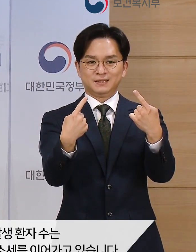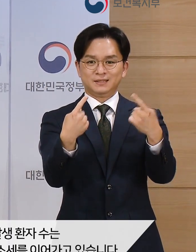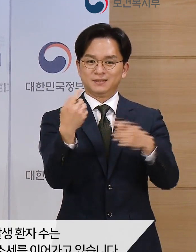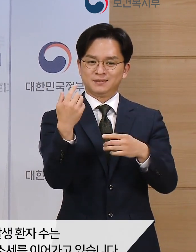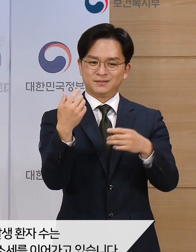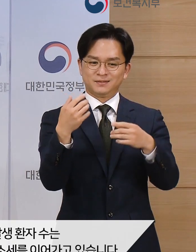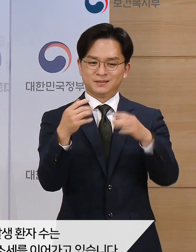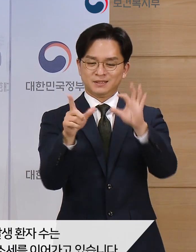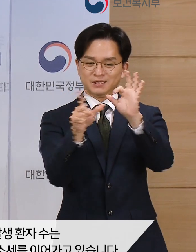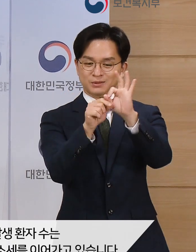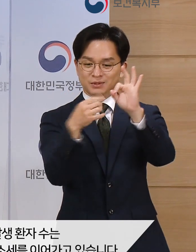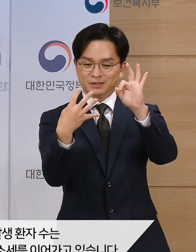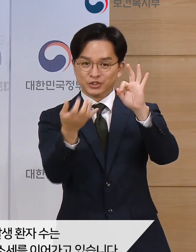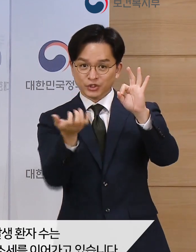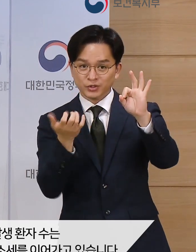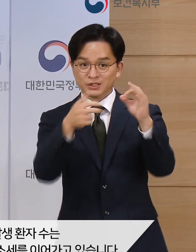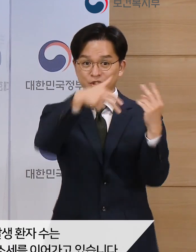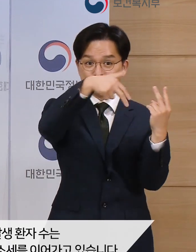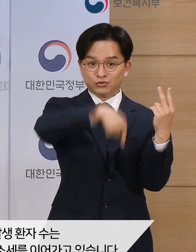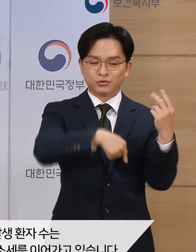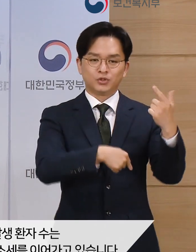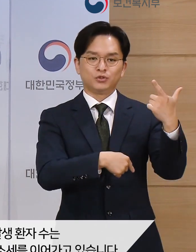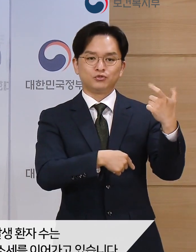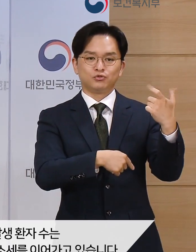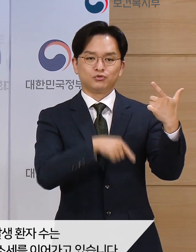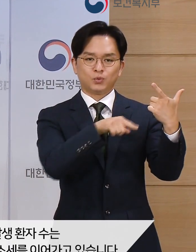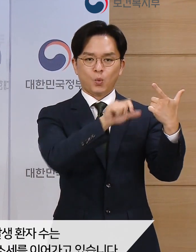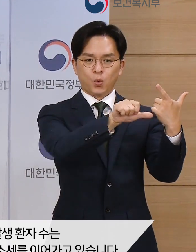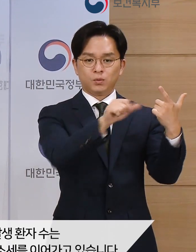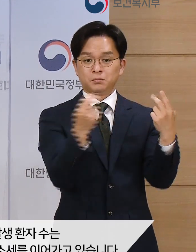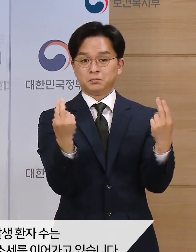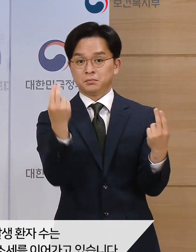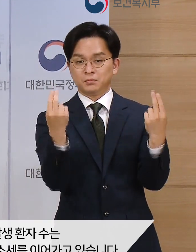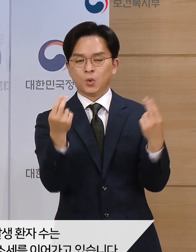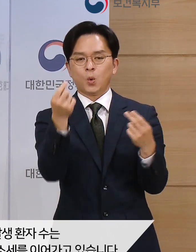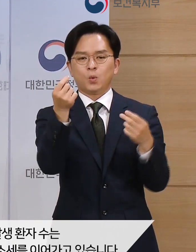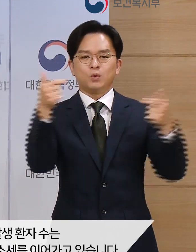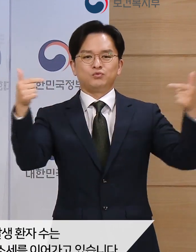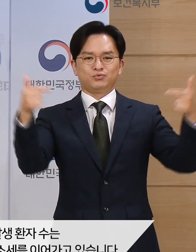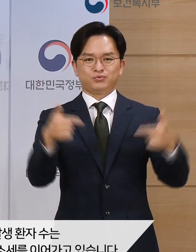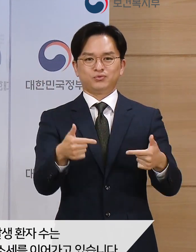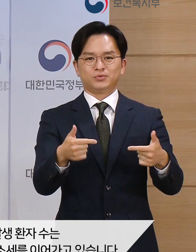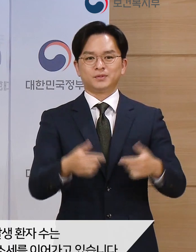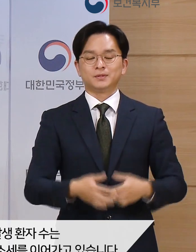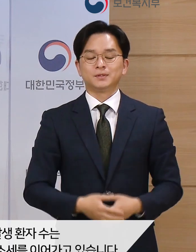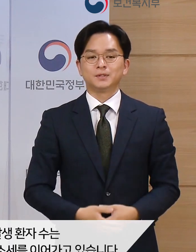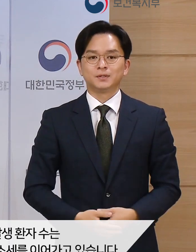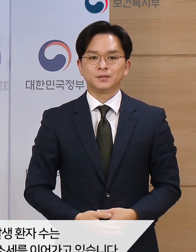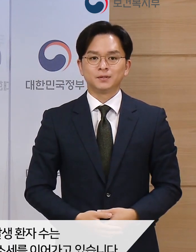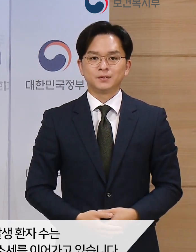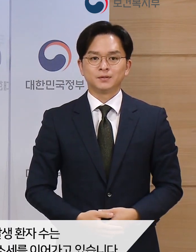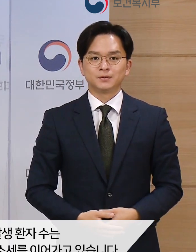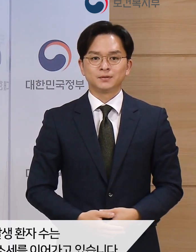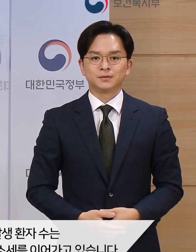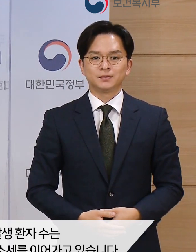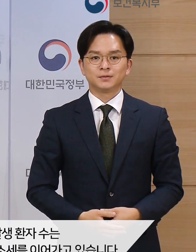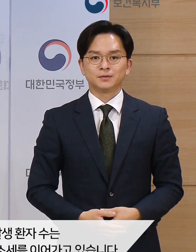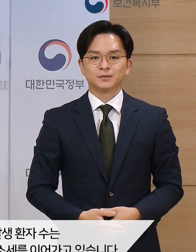61.8명으로 그 직전 2주간의 66.5명에 비해 소폭의 감소세를 이어가고